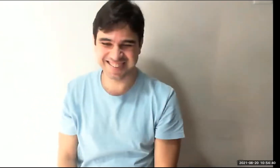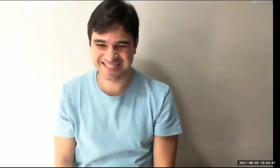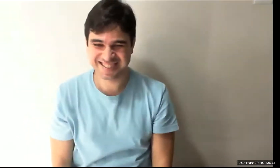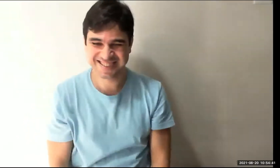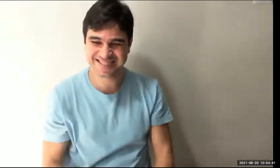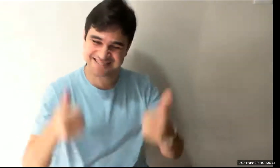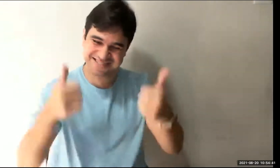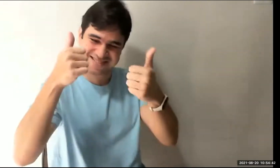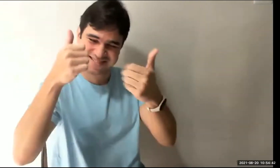Obrigada.